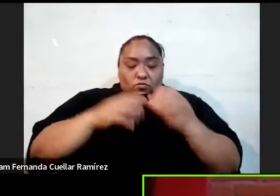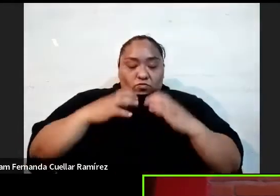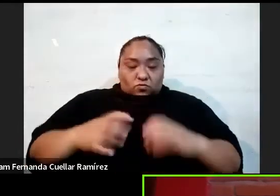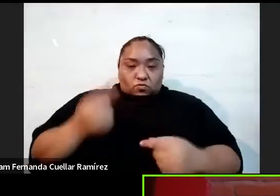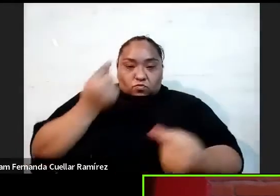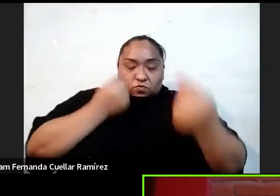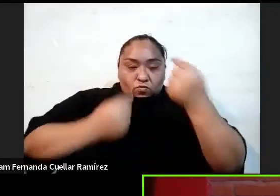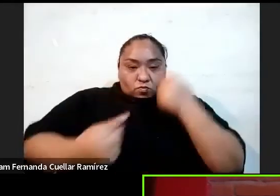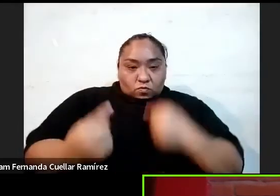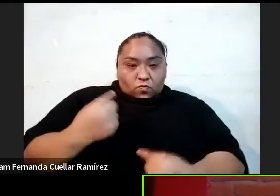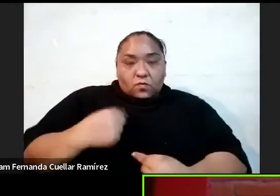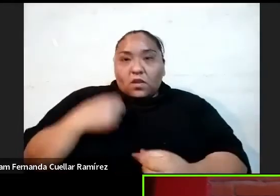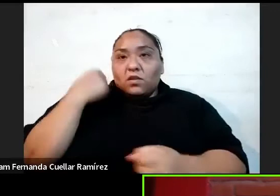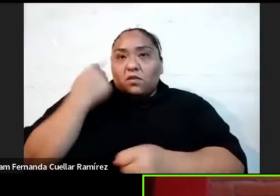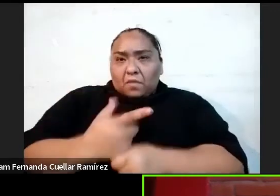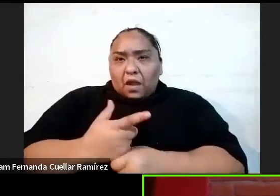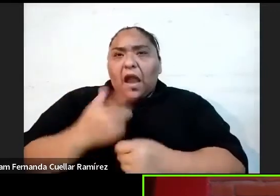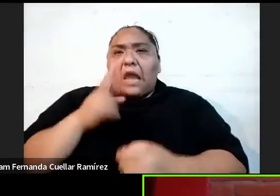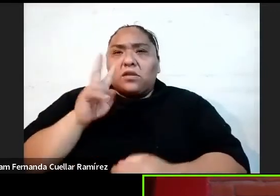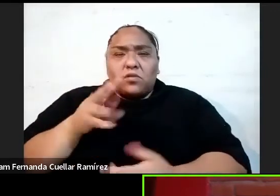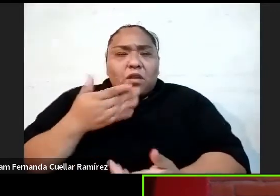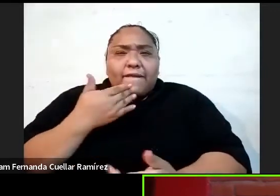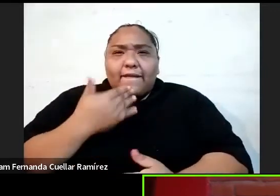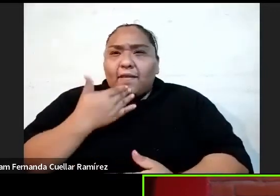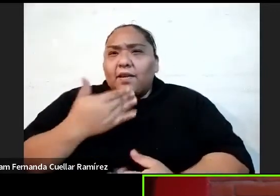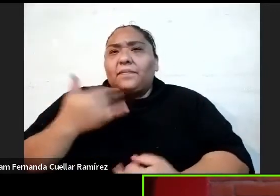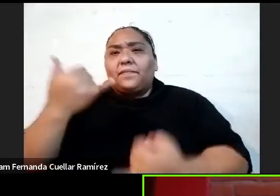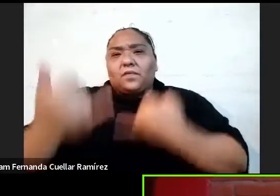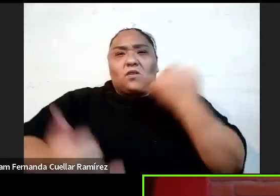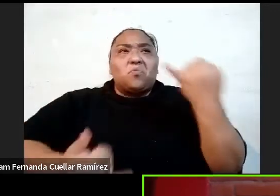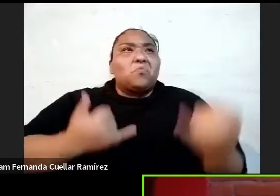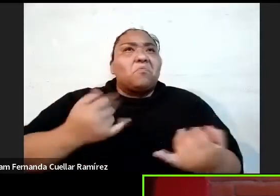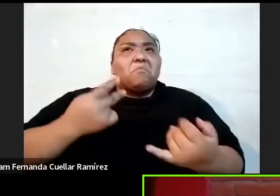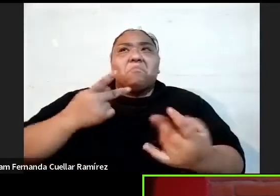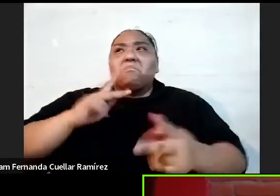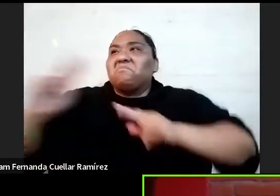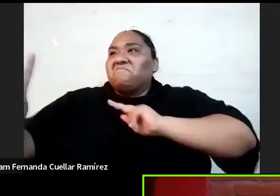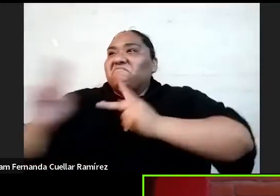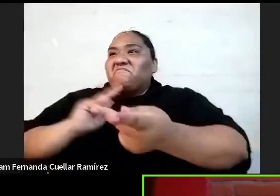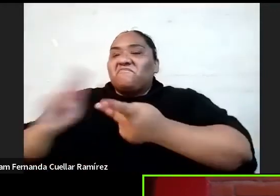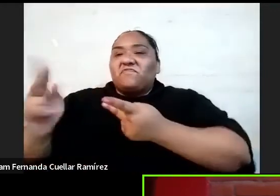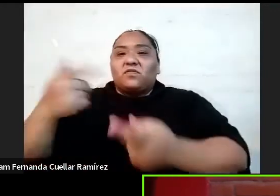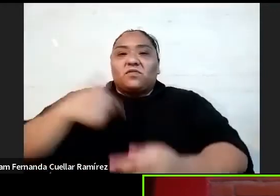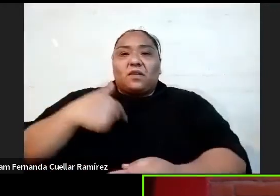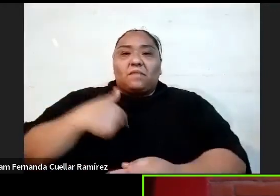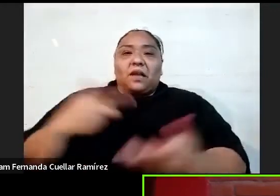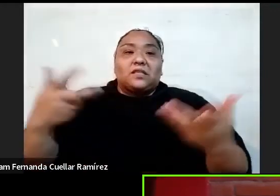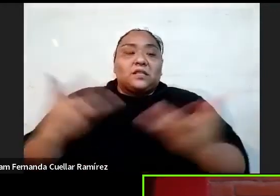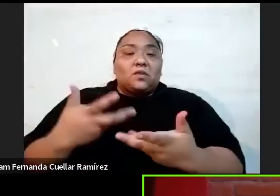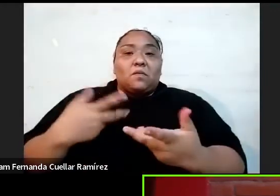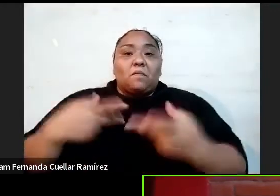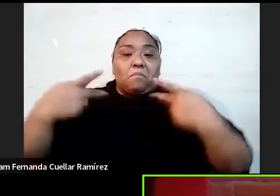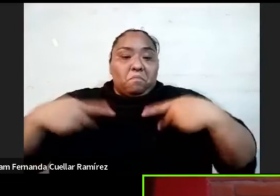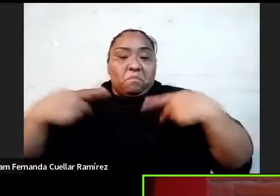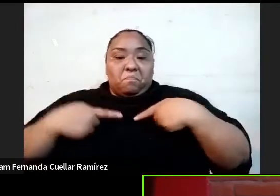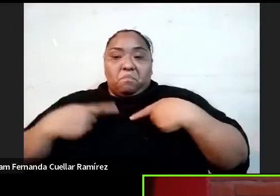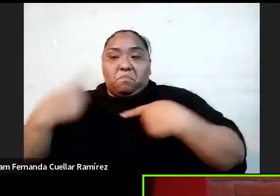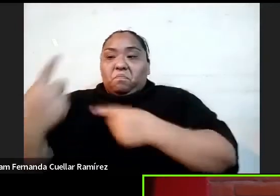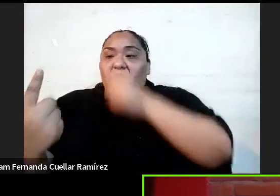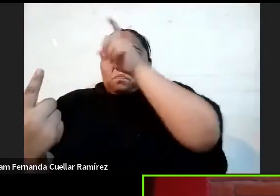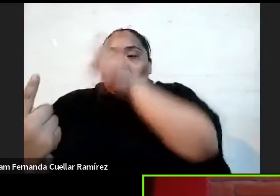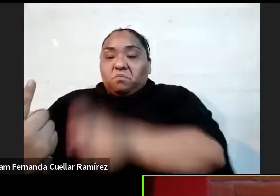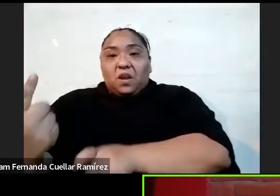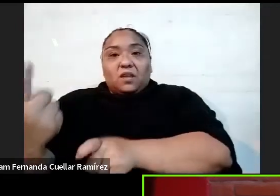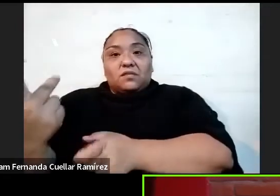cosas y pues hacer de mí un personaje que a la larga terminó siendo